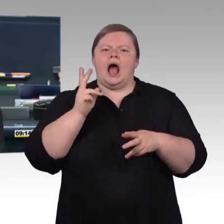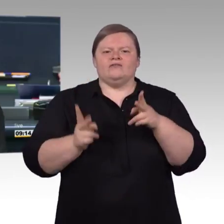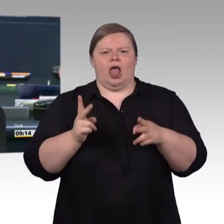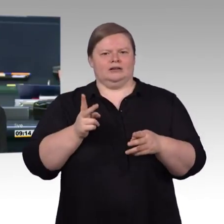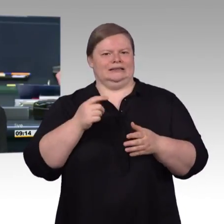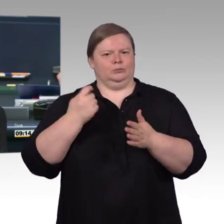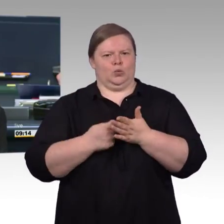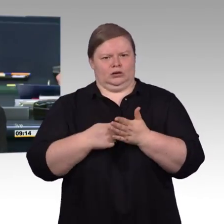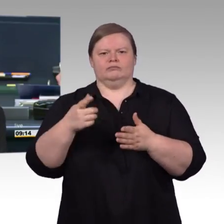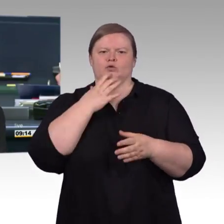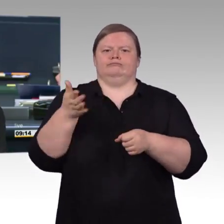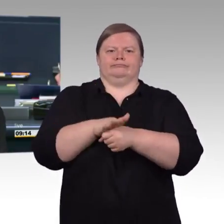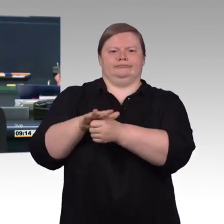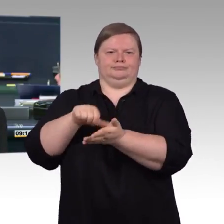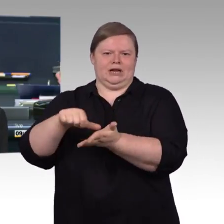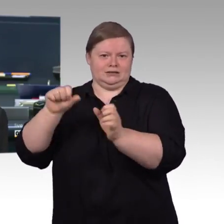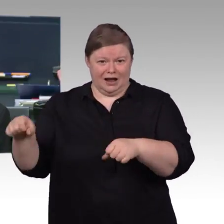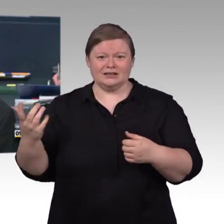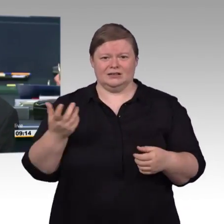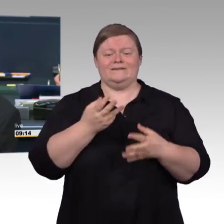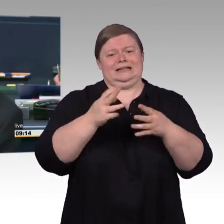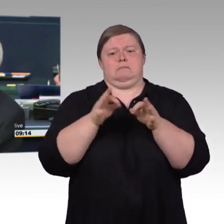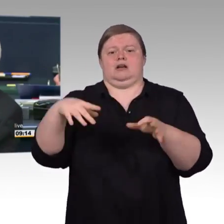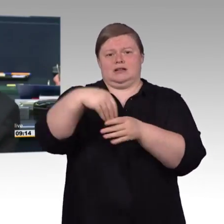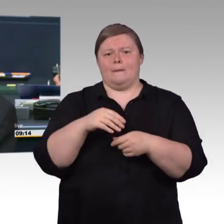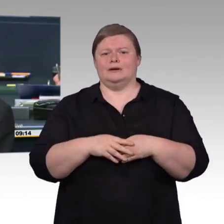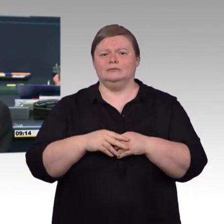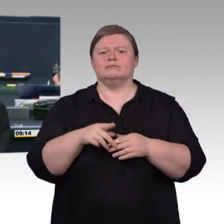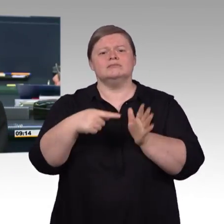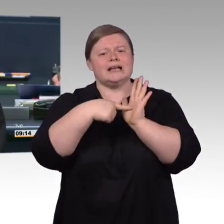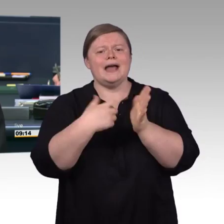Dankeschön. Nächster Redner ist der Kollege Dr. Lothar Mayer, AfD-Fraktion.